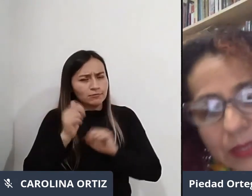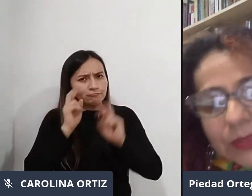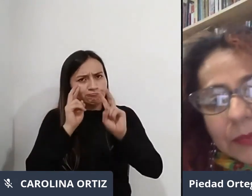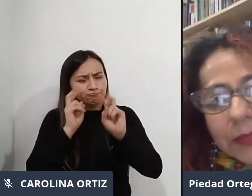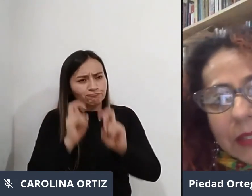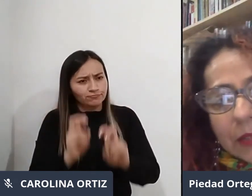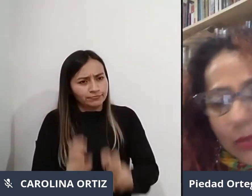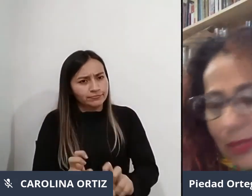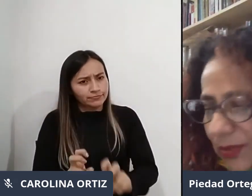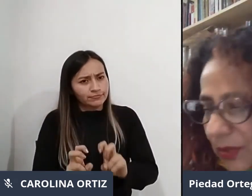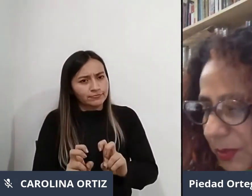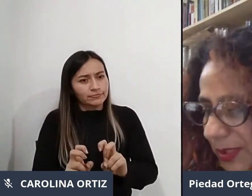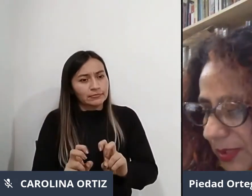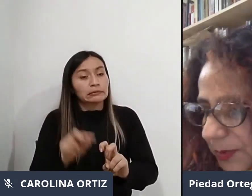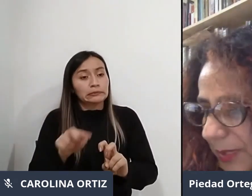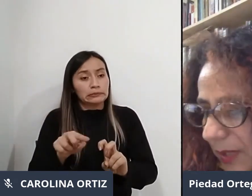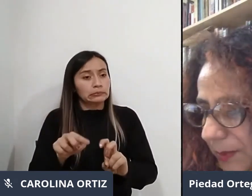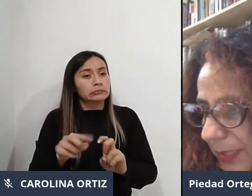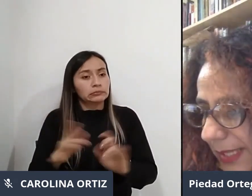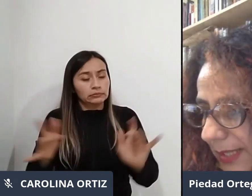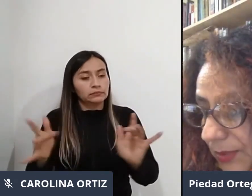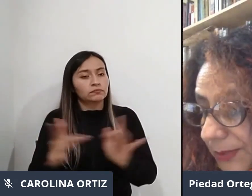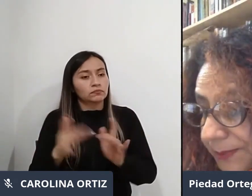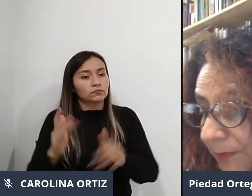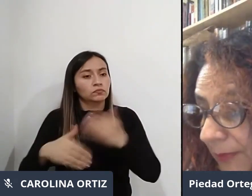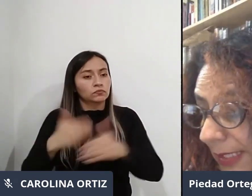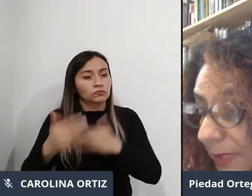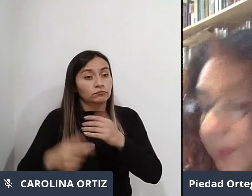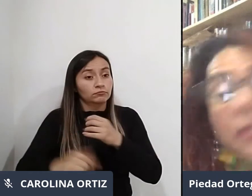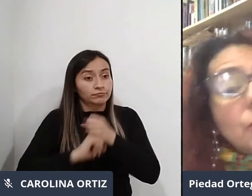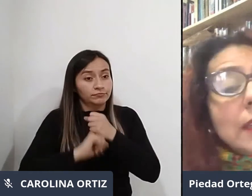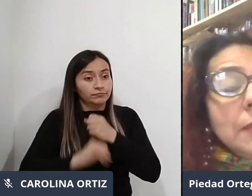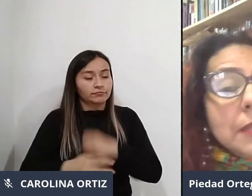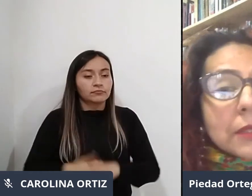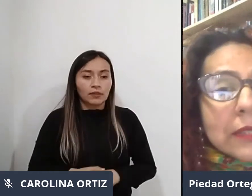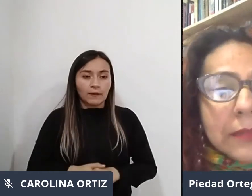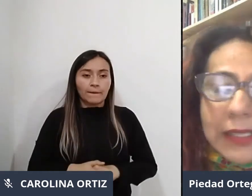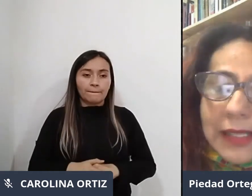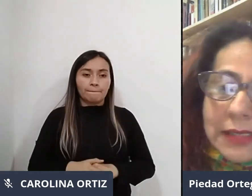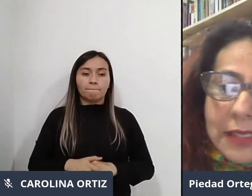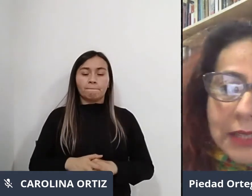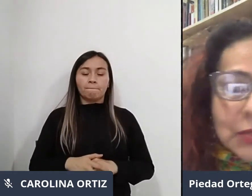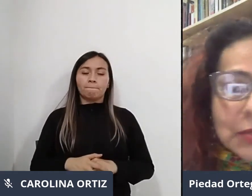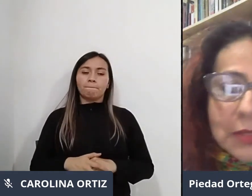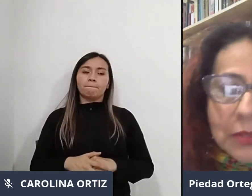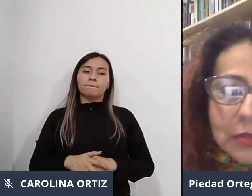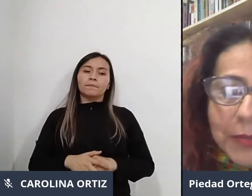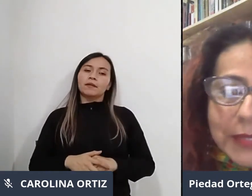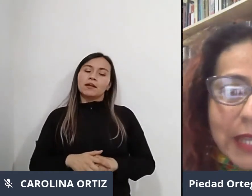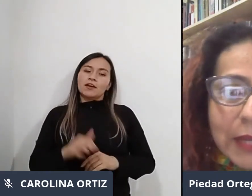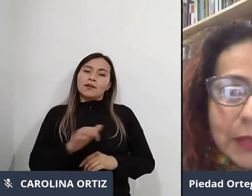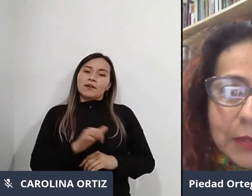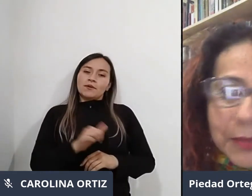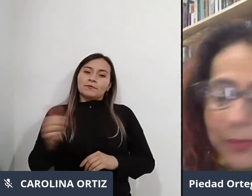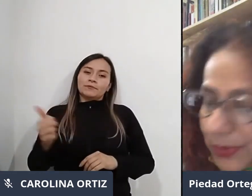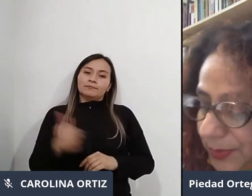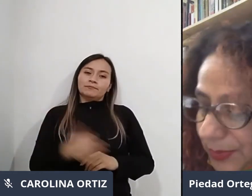cercano también a todos estos procesos para acompañarnos. Y pienso aquí mismo también, hace rato no pasaba